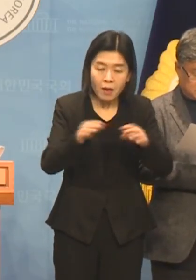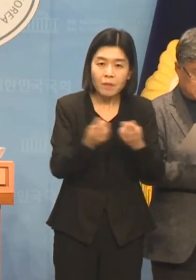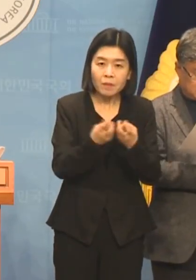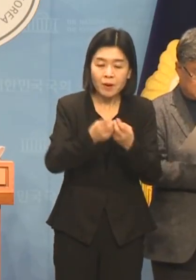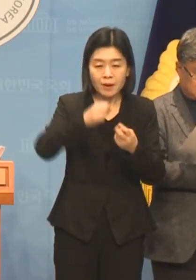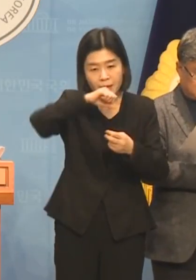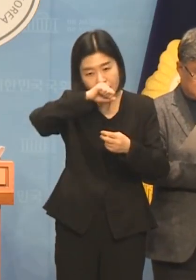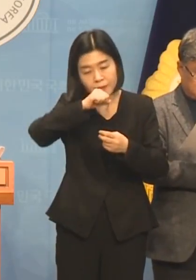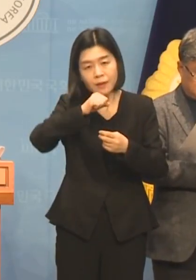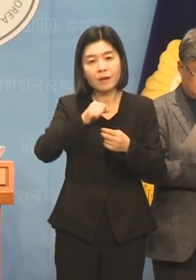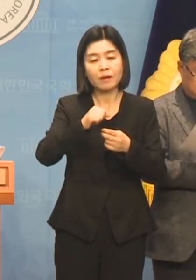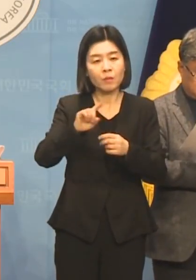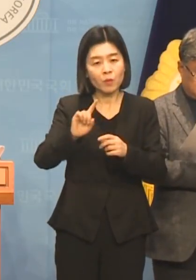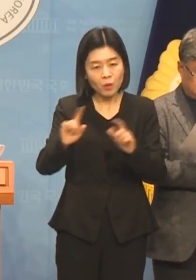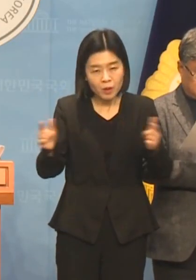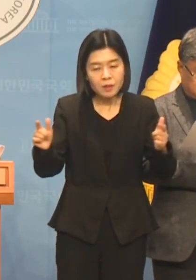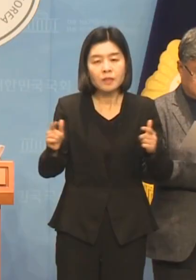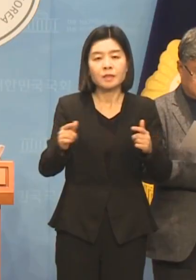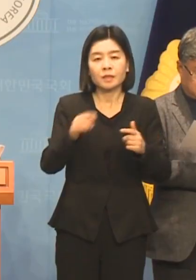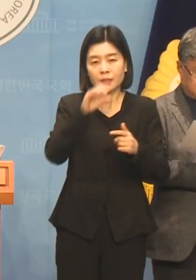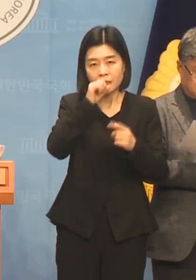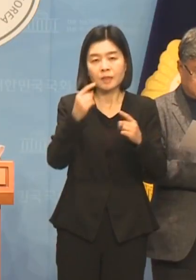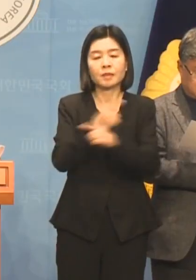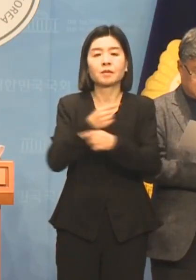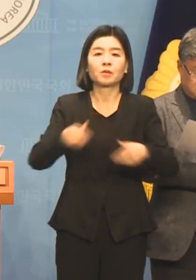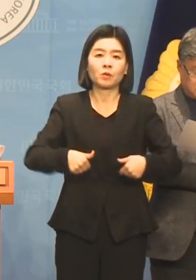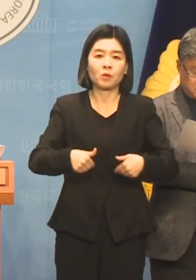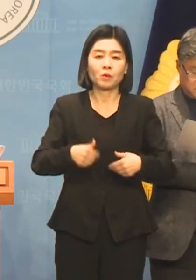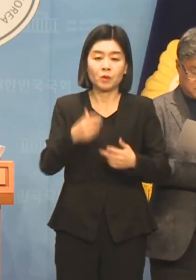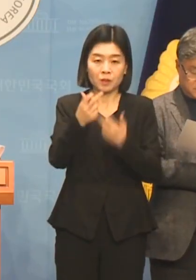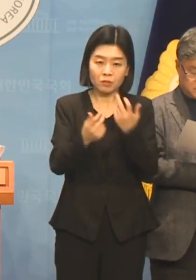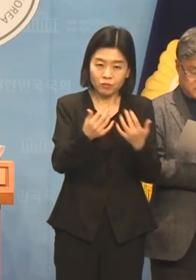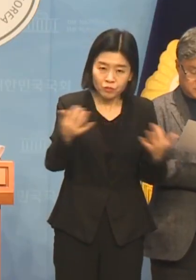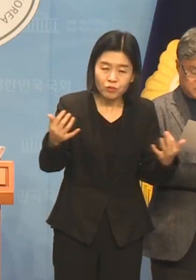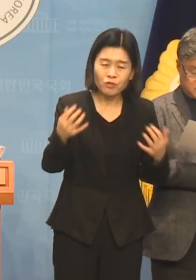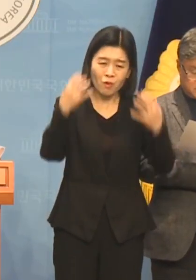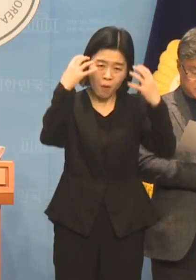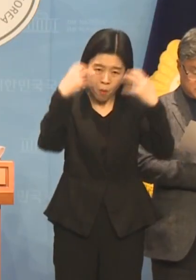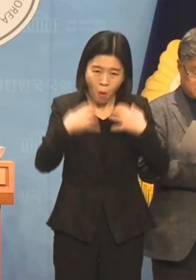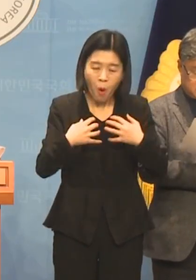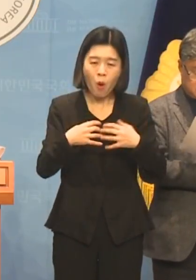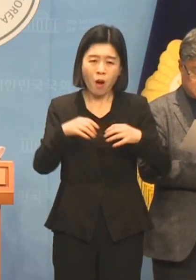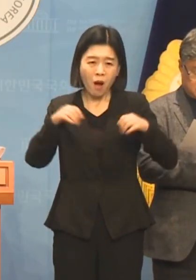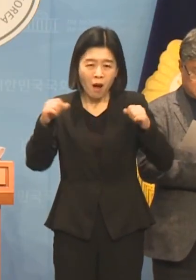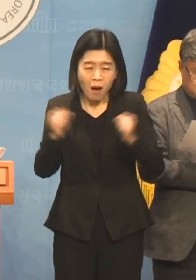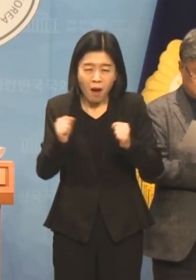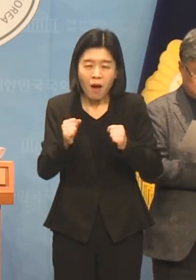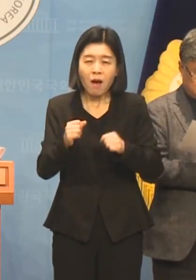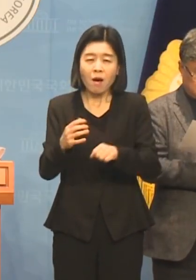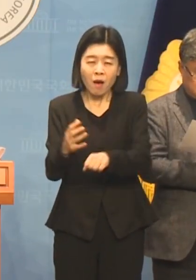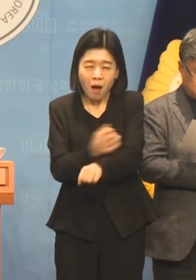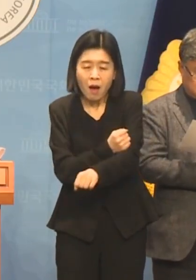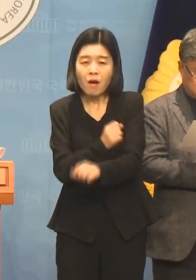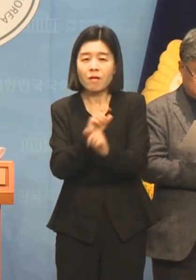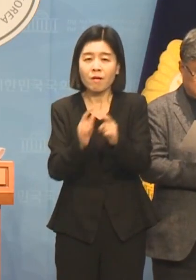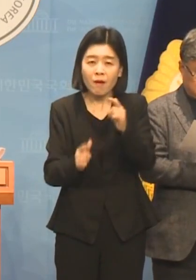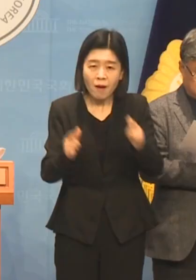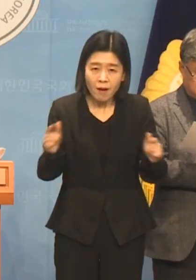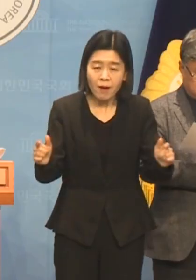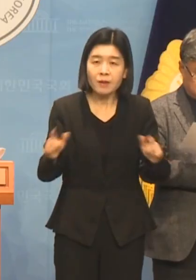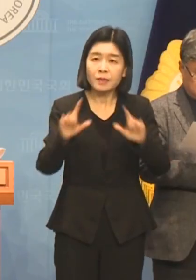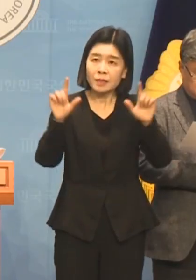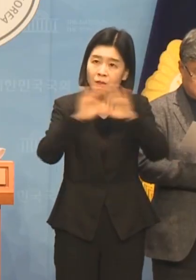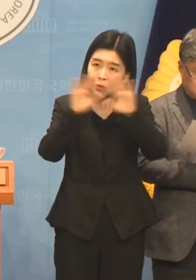합니다. 산불뿐 아니라 폭염, 폭우, 한파 등 우리에게 반복적으로 닥쳐올 기후재난에 대한